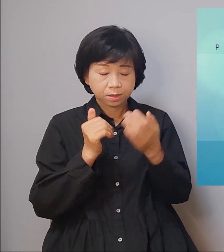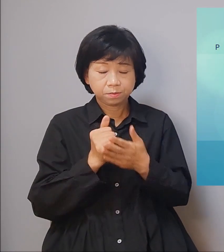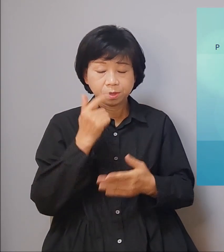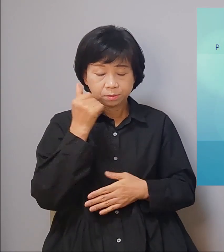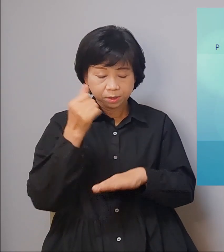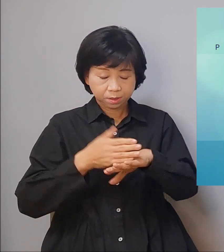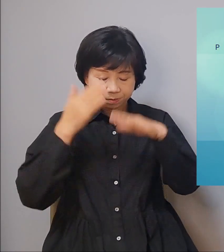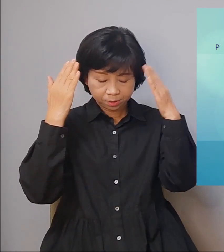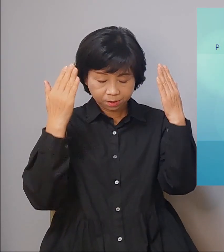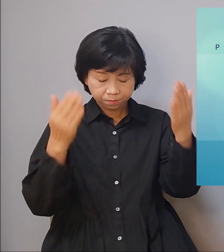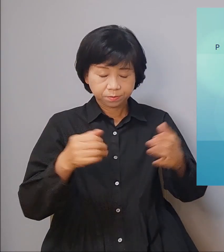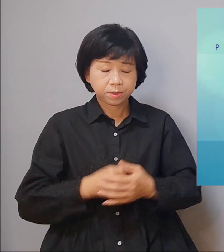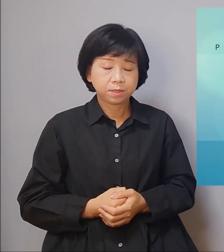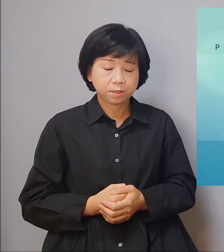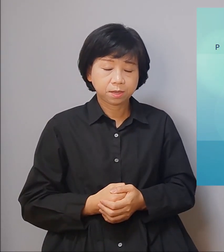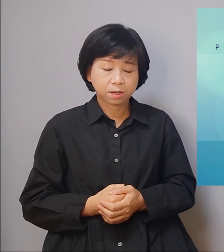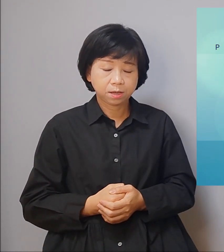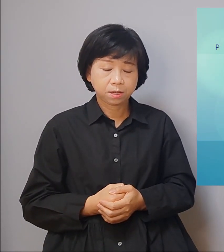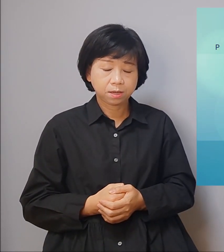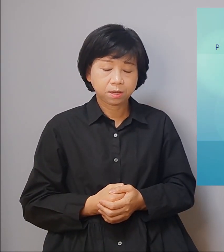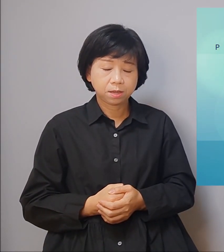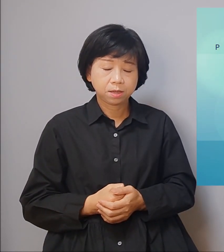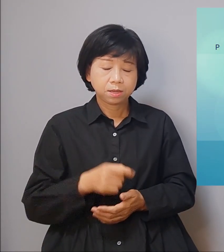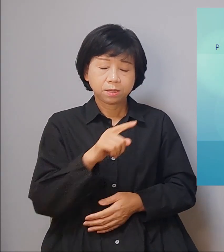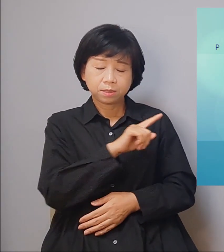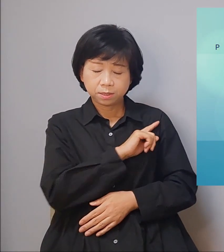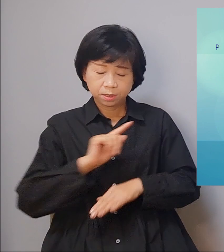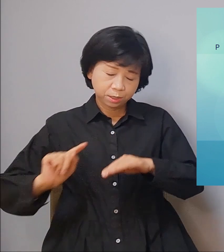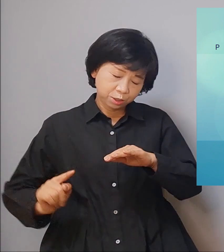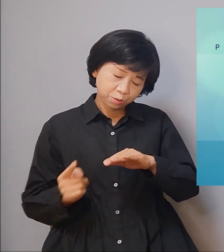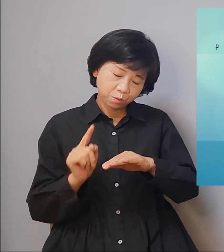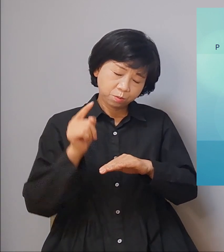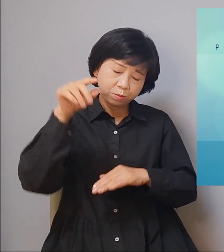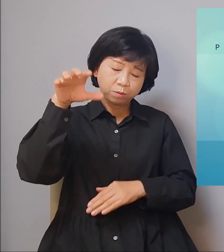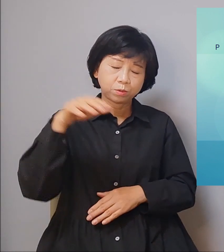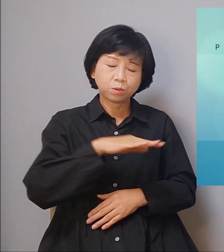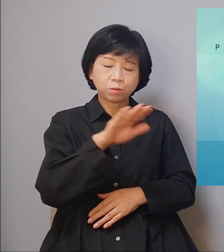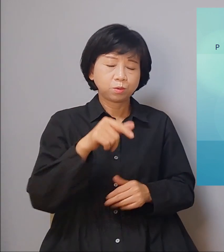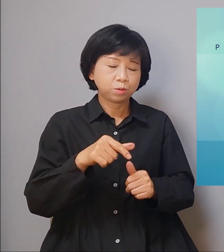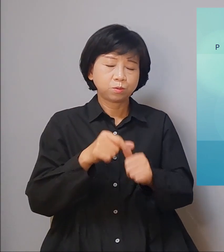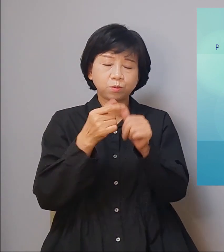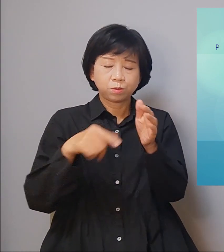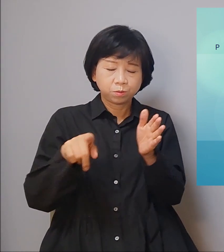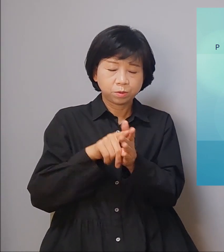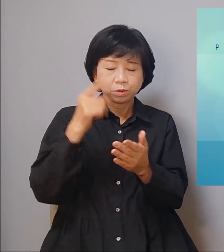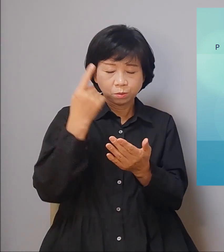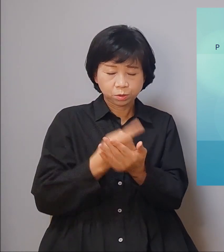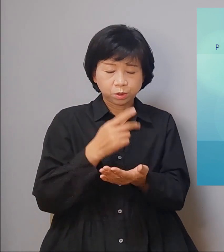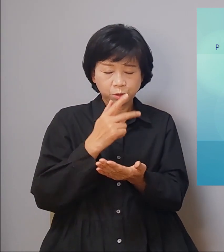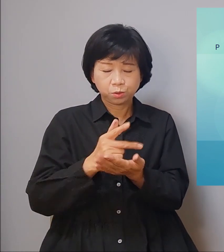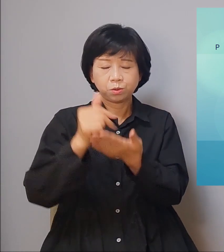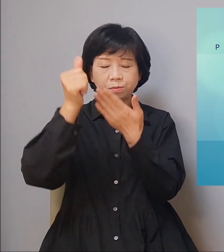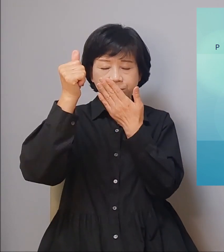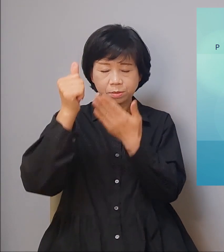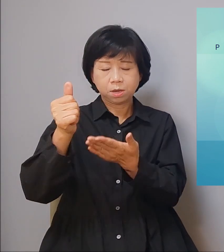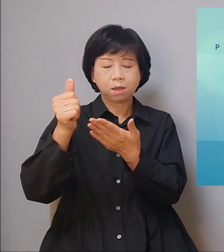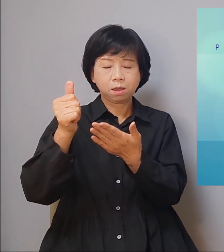아버지 감사합니다. 아멘. 지극히 높은 곳에서 우리를 구원하시려 오신